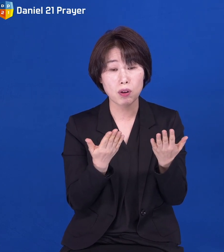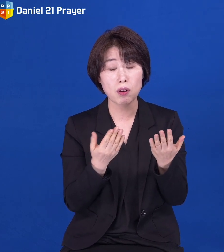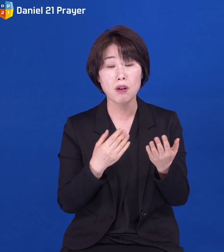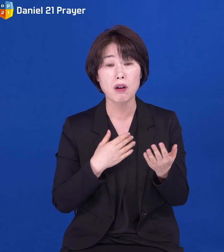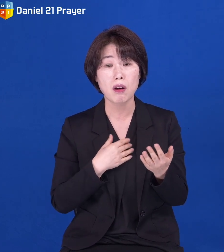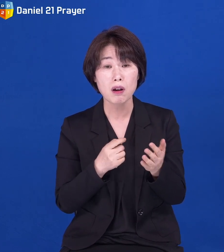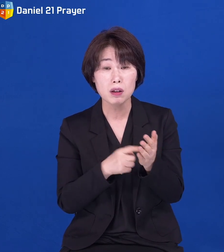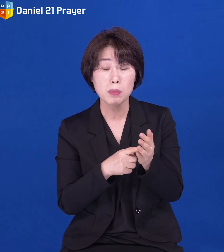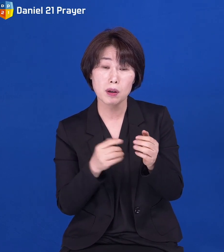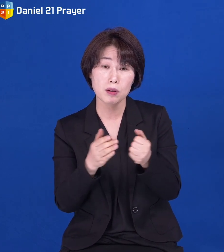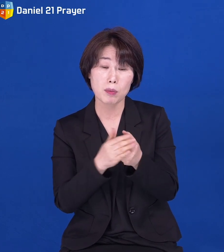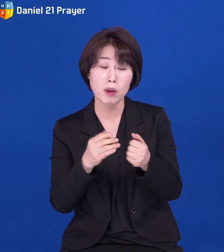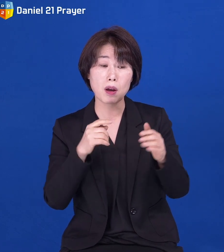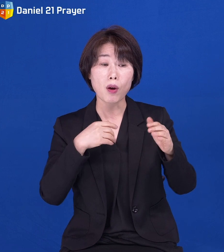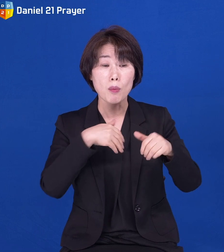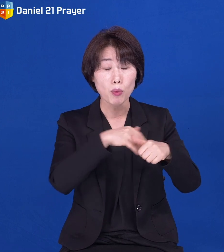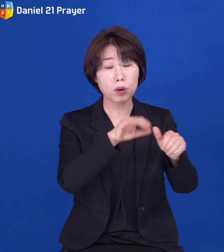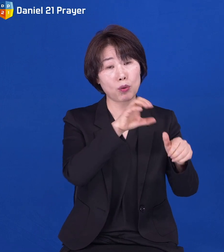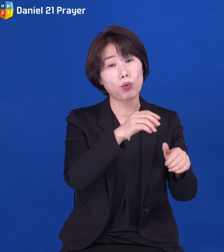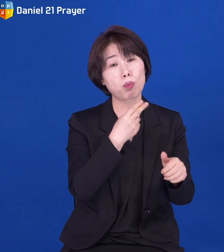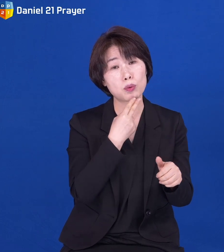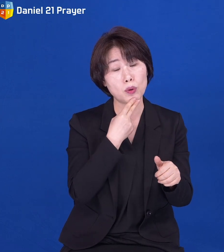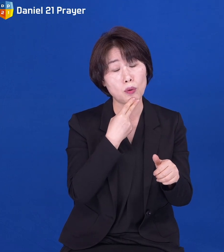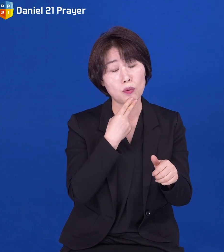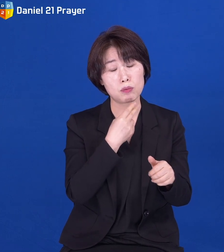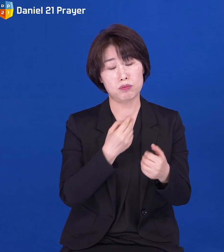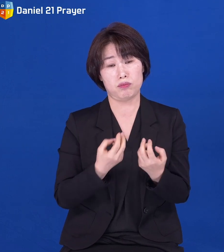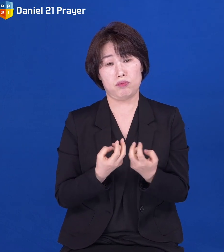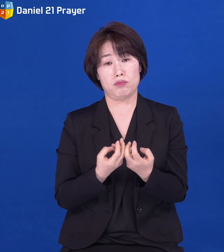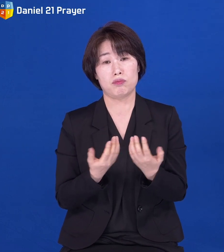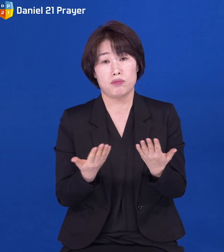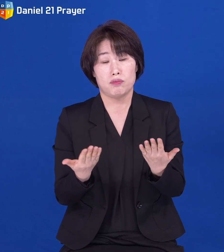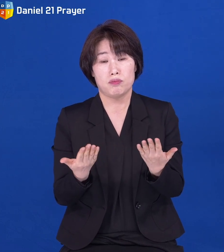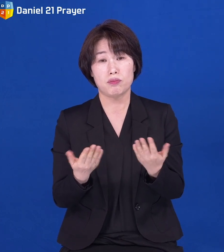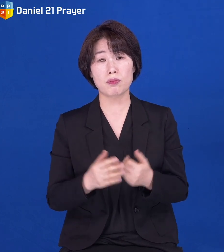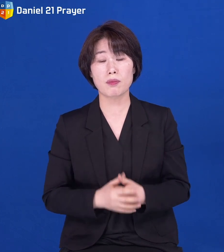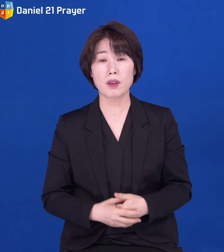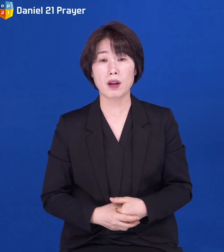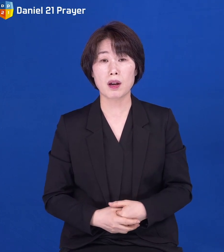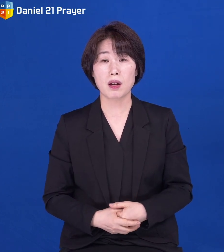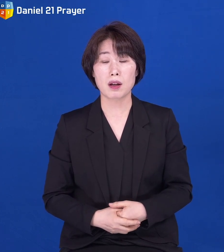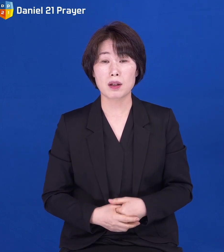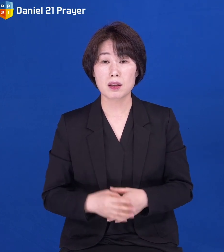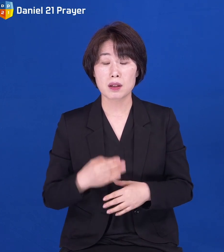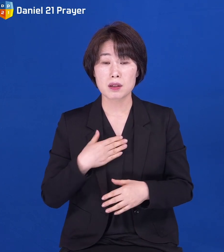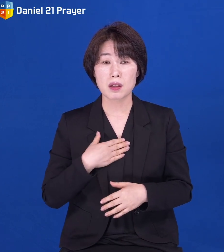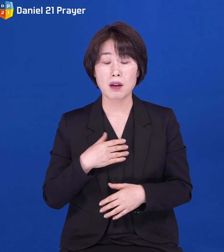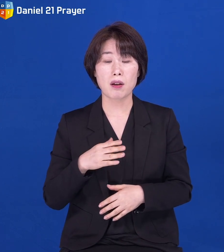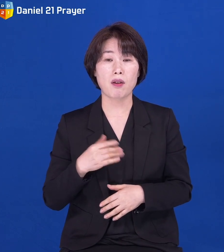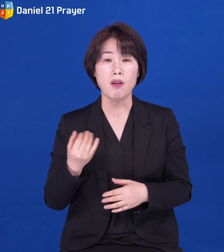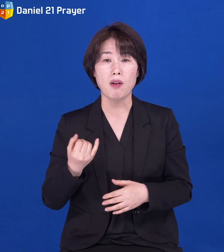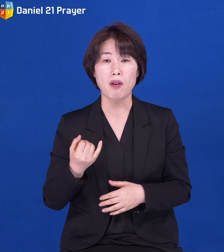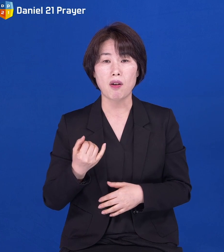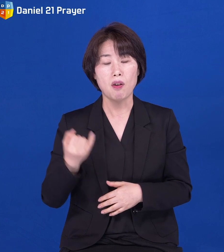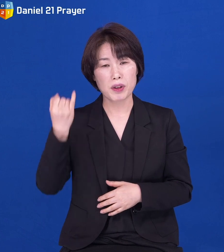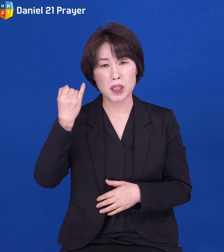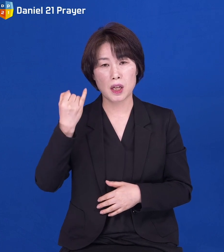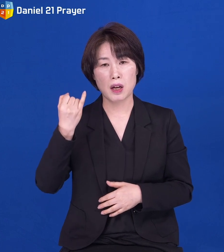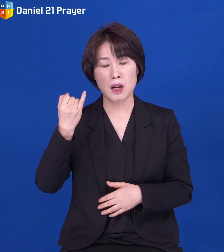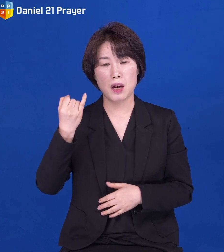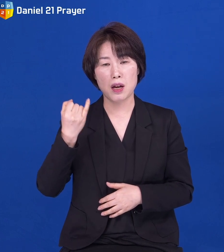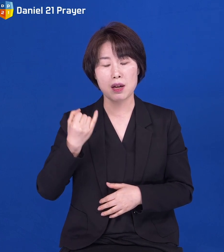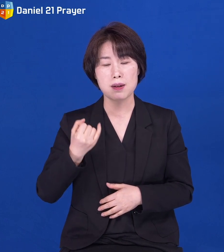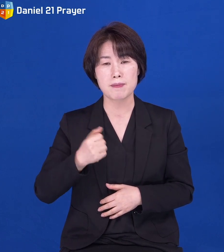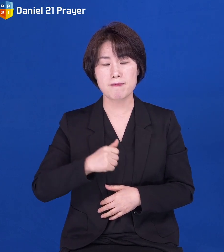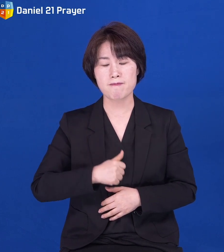왔다. 먼저 말씀 못 드려서 죄송하다 이렇게 할 마음을 가지고 이제 갔는데 저희 친언니가 이제 굉장히 자존심이